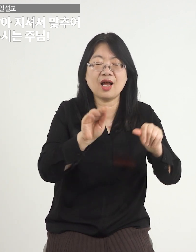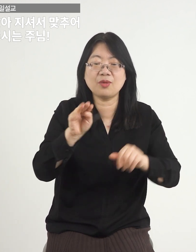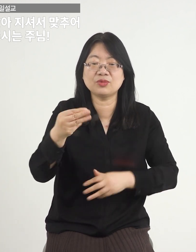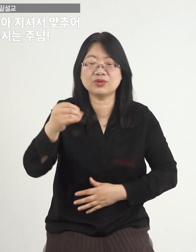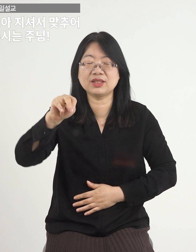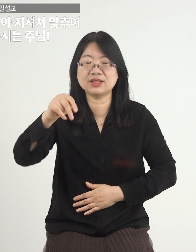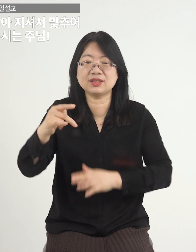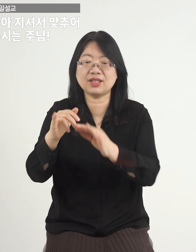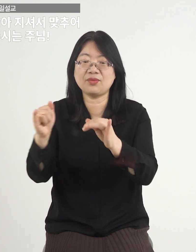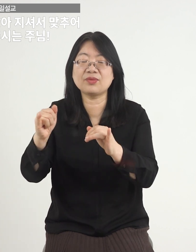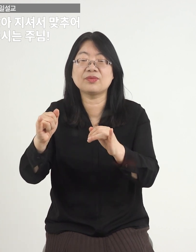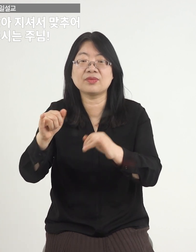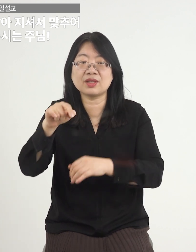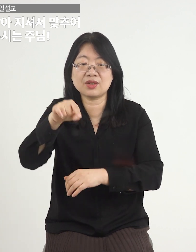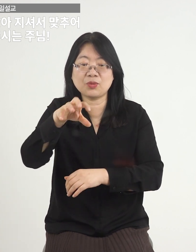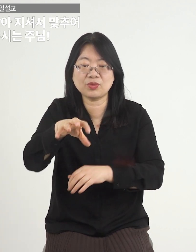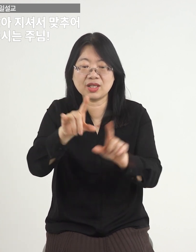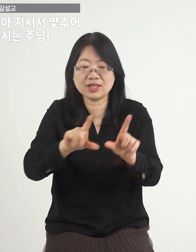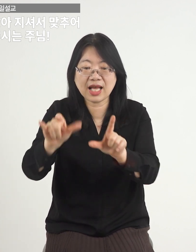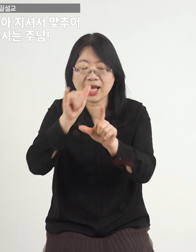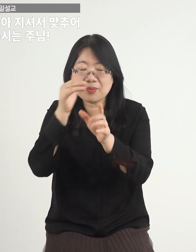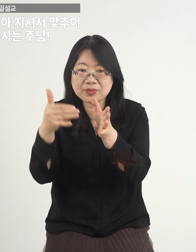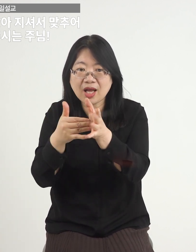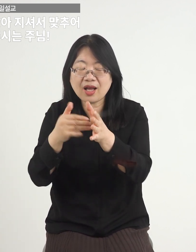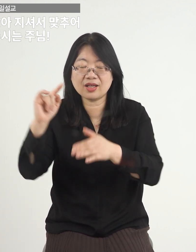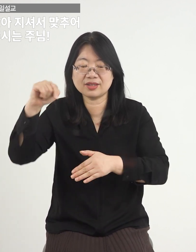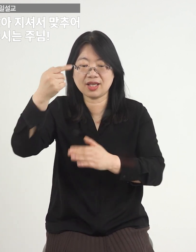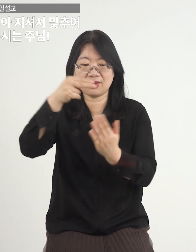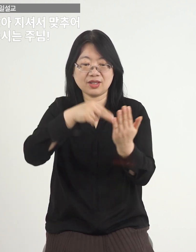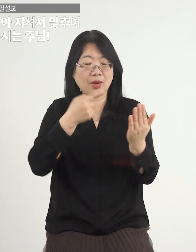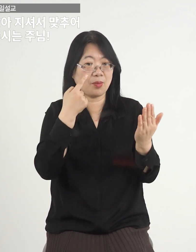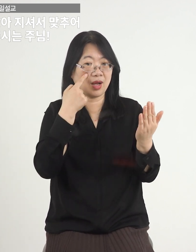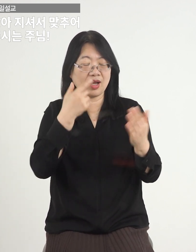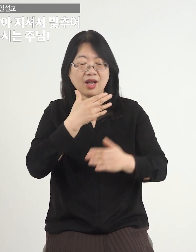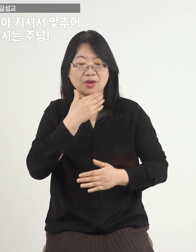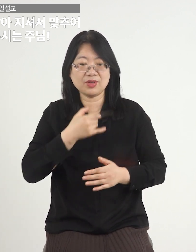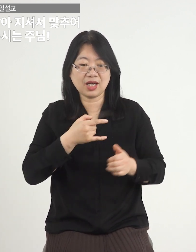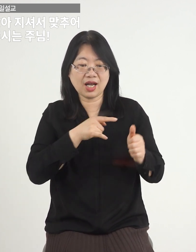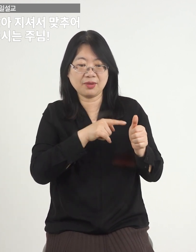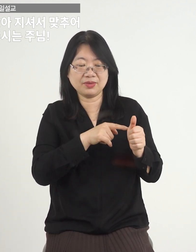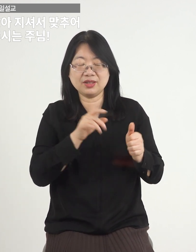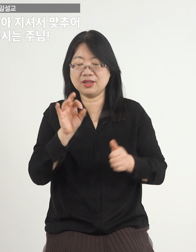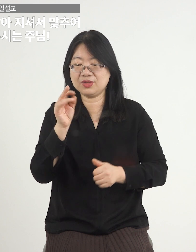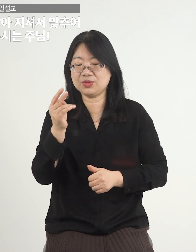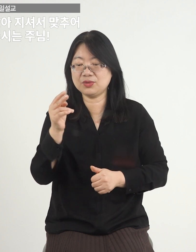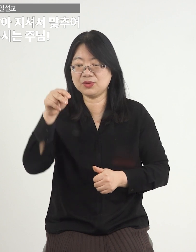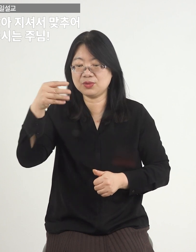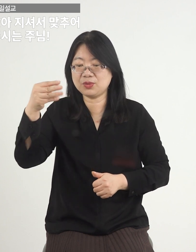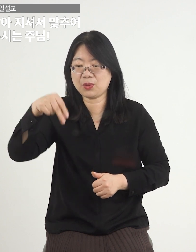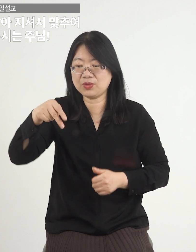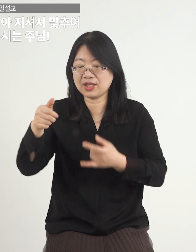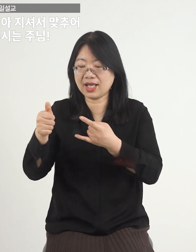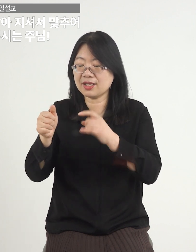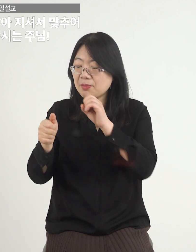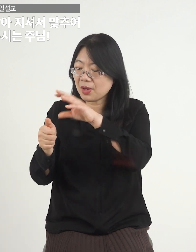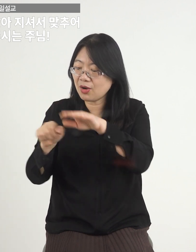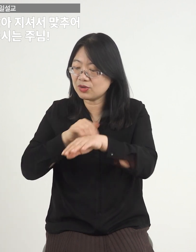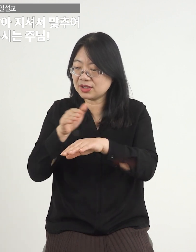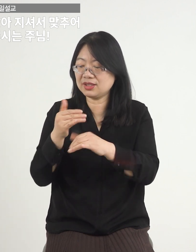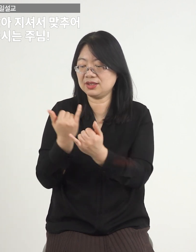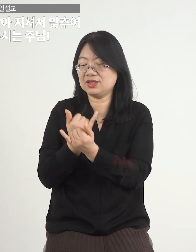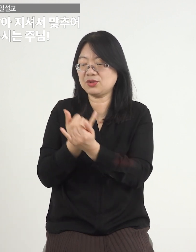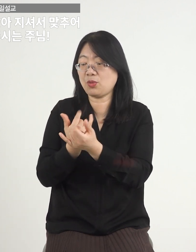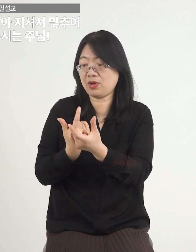거주하였는지라. 다음 절 다 같이 한번 읽어보십시다. 시작. 아브라함이 롯에게 이르되 우리는 한 친족이라